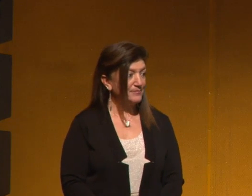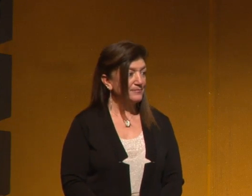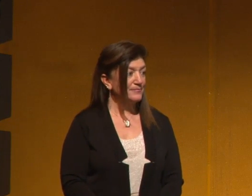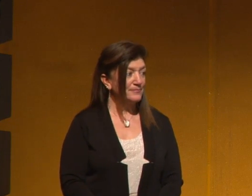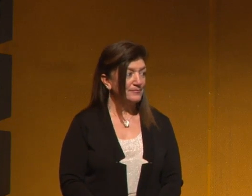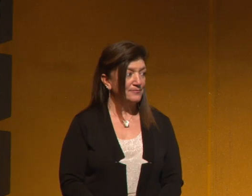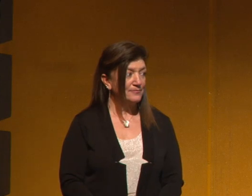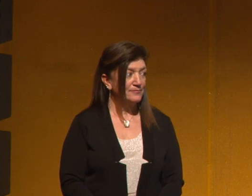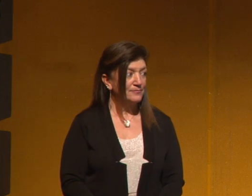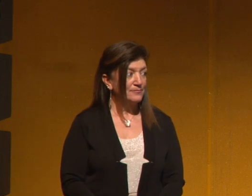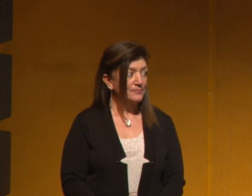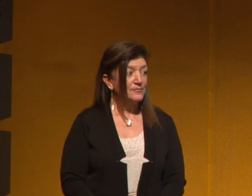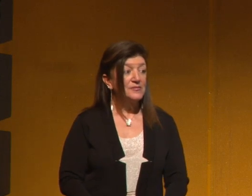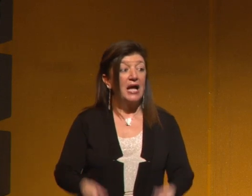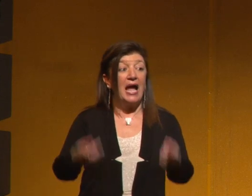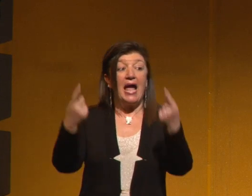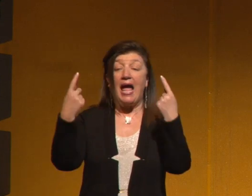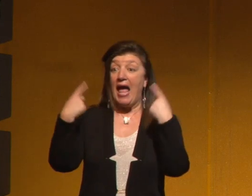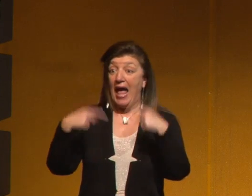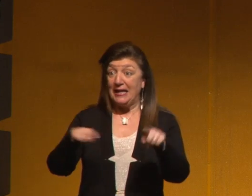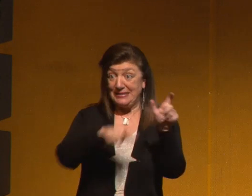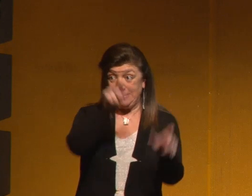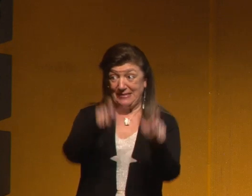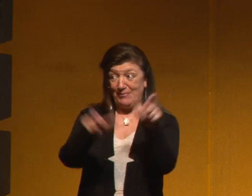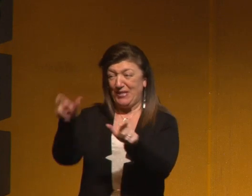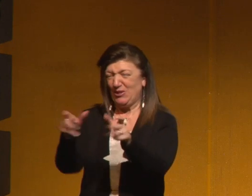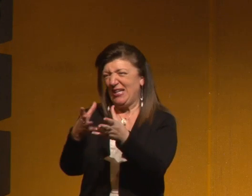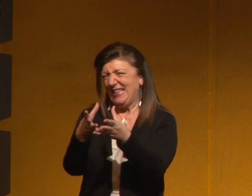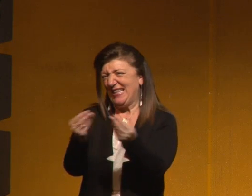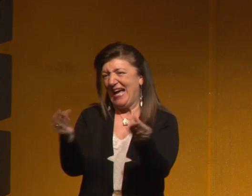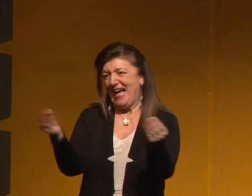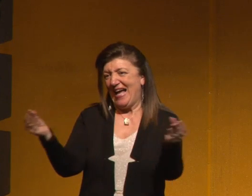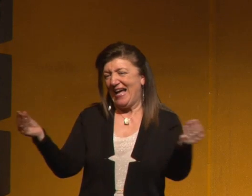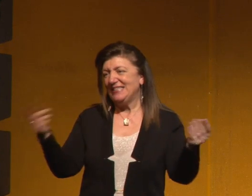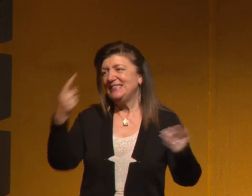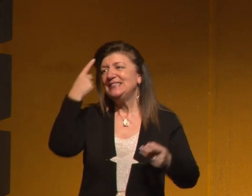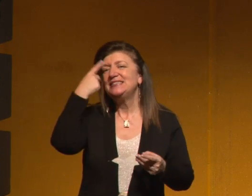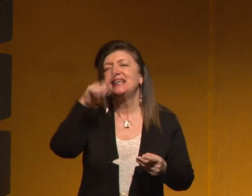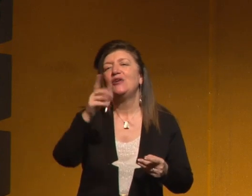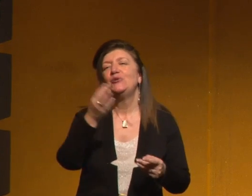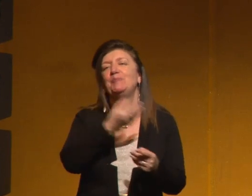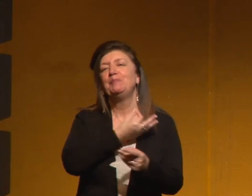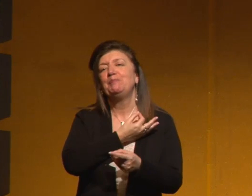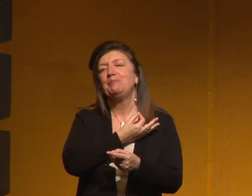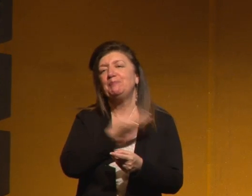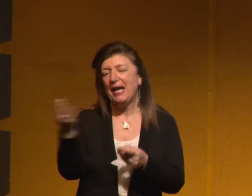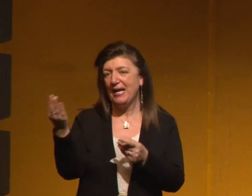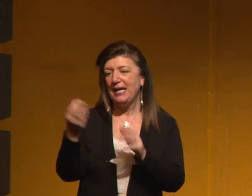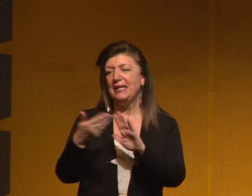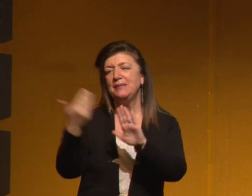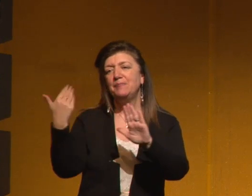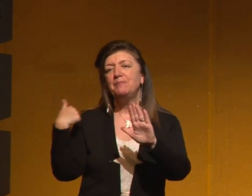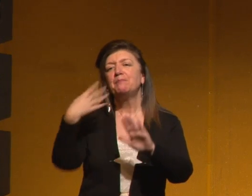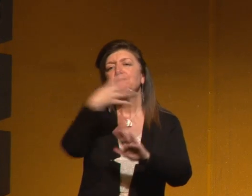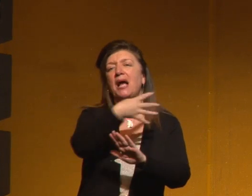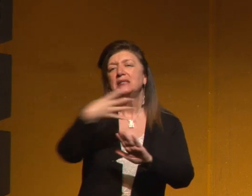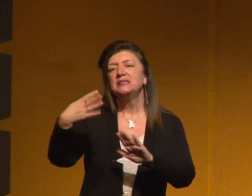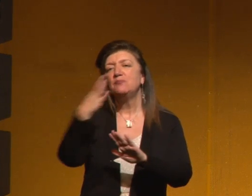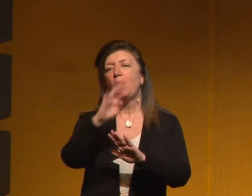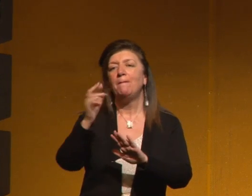tutte queste persone sono tante lo sanno amano questa diceva prima massimo braille